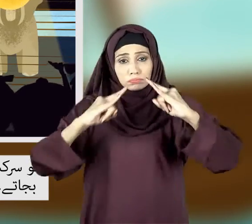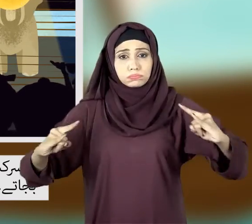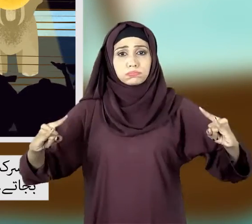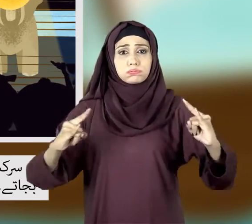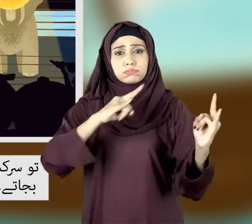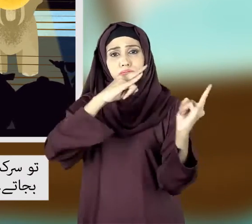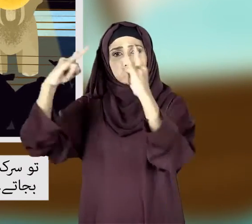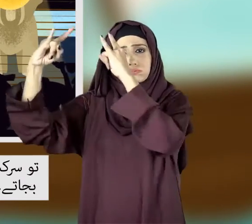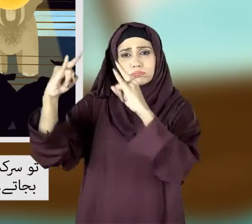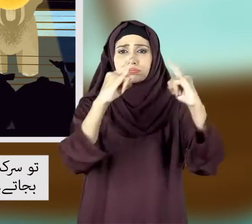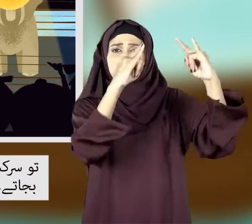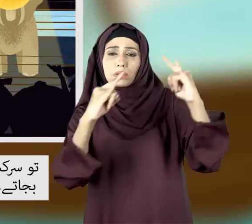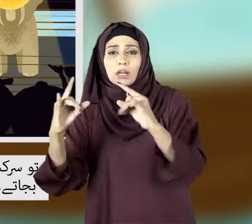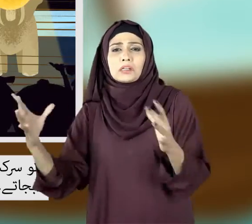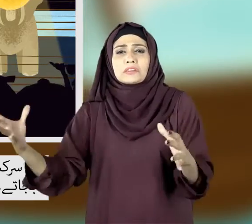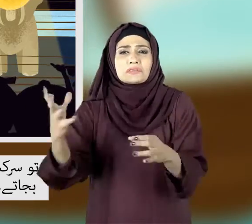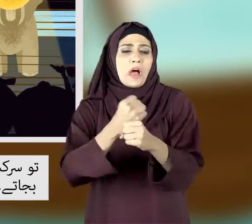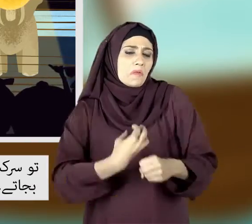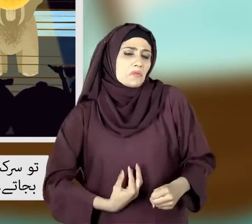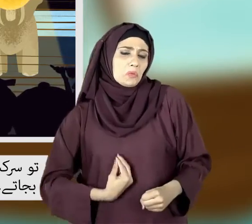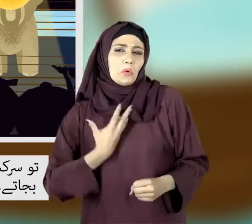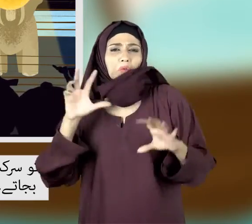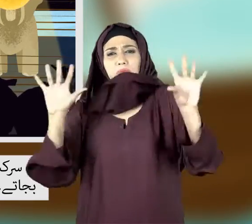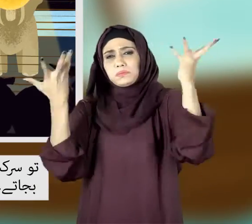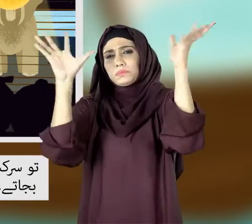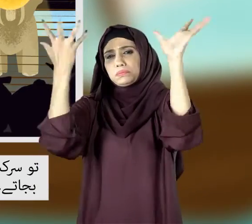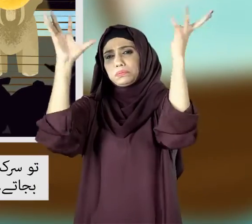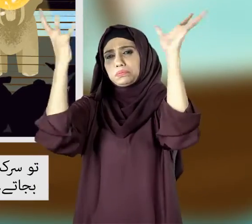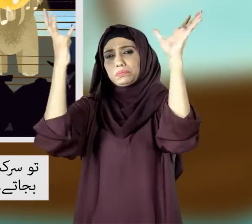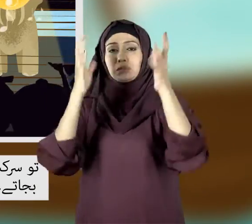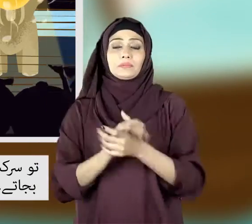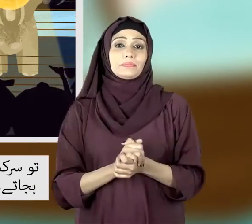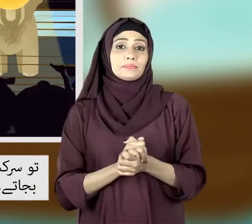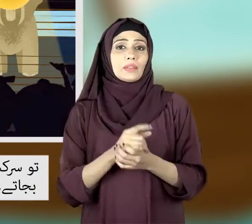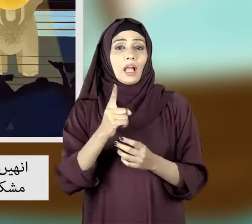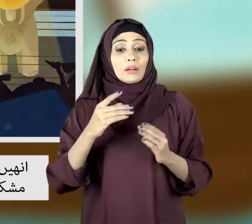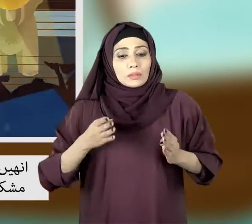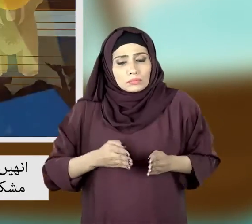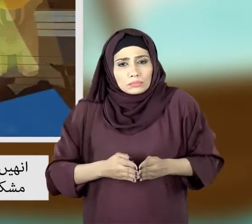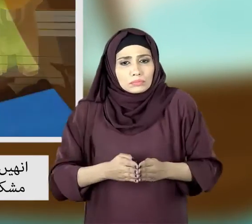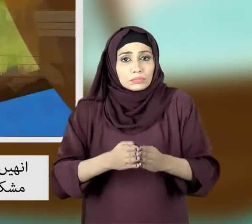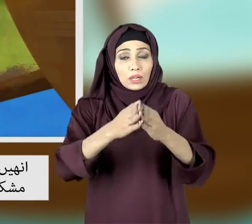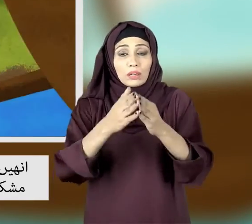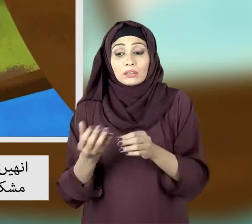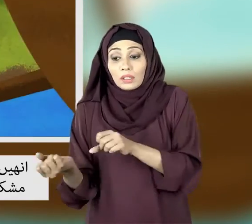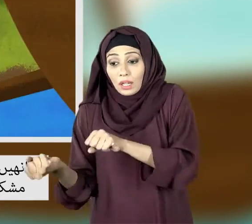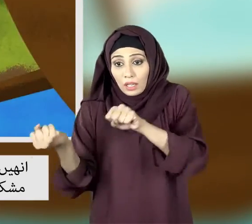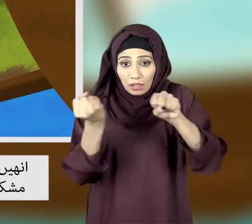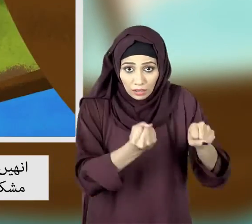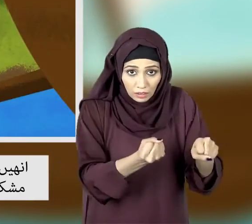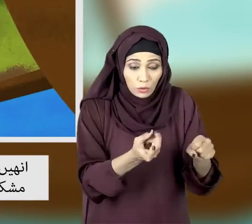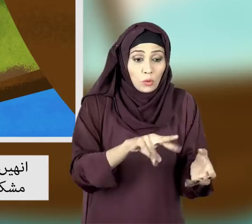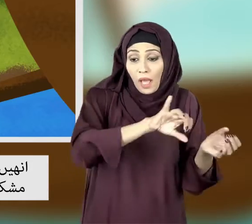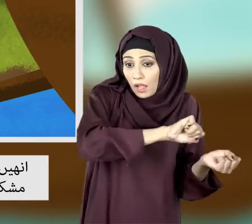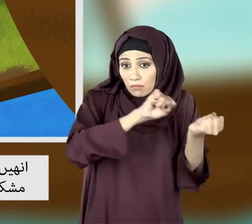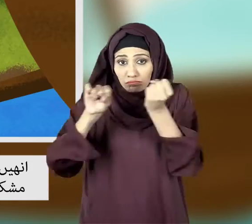خیمہ ہلنے لگتا۔ لوگ خوشی سے تالیاں بجاتے۔ انہیں بحری جہازوں پر چڑھانا اور